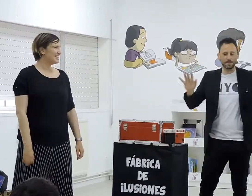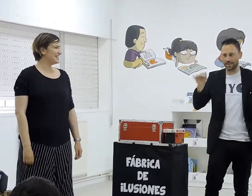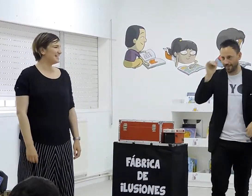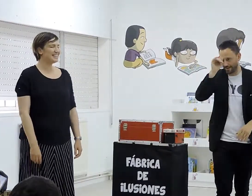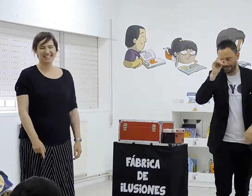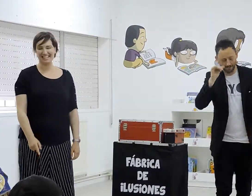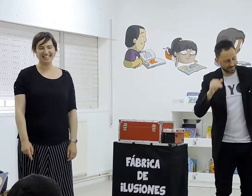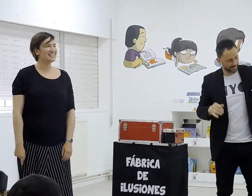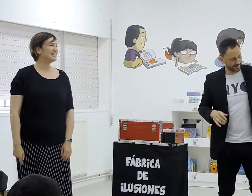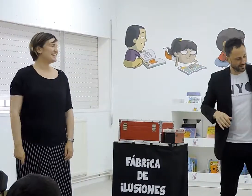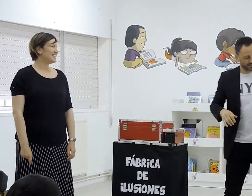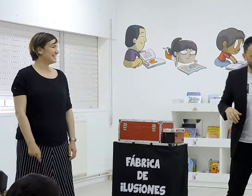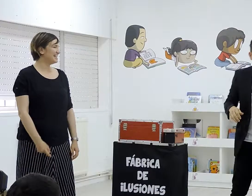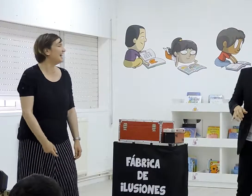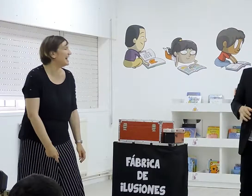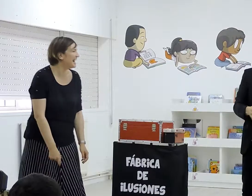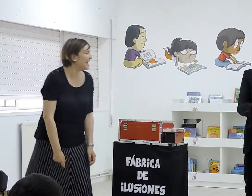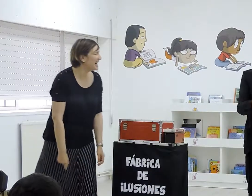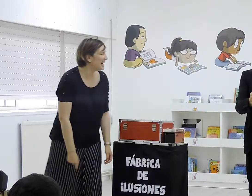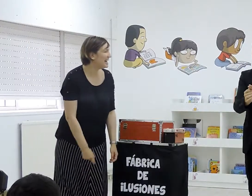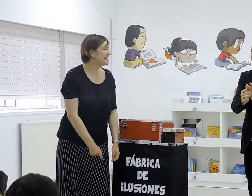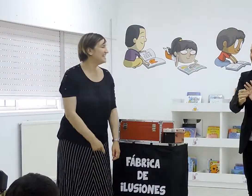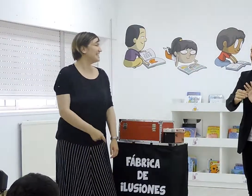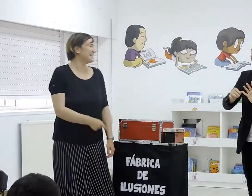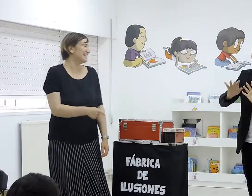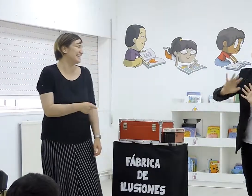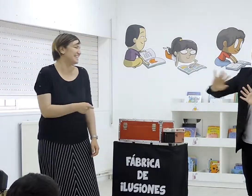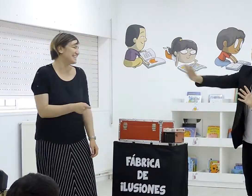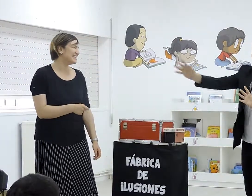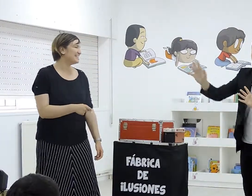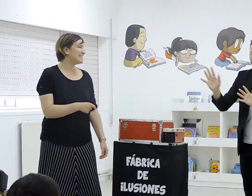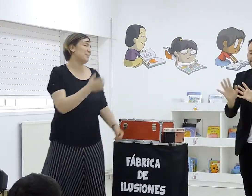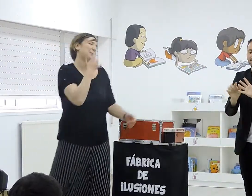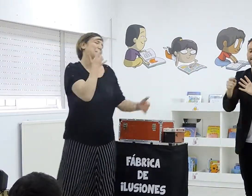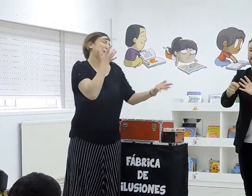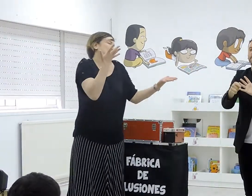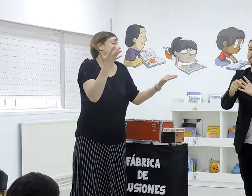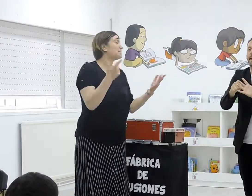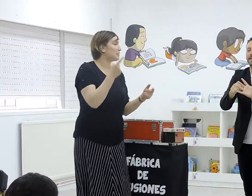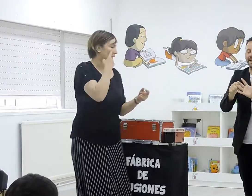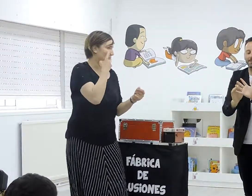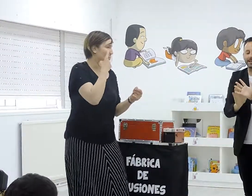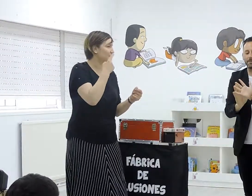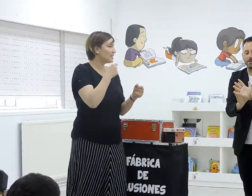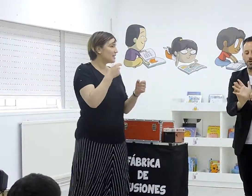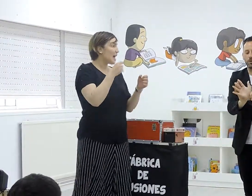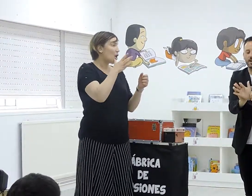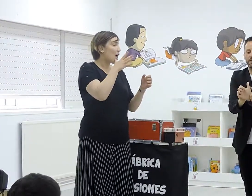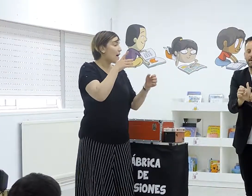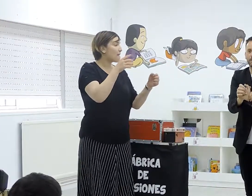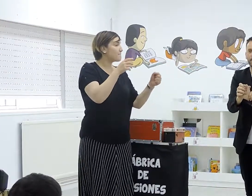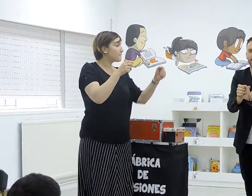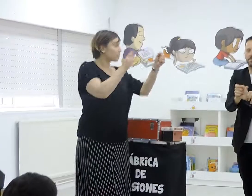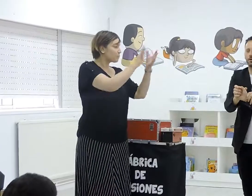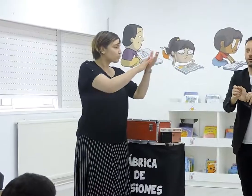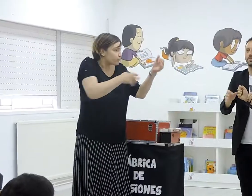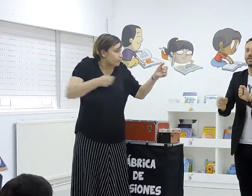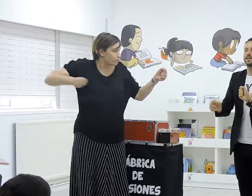No pasa nada. Venga, esta broma. Mira, va a viajar hasta aquí el pañuelo. Cierra la